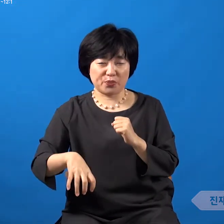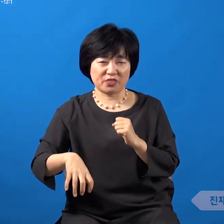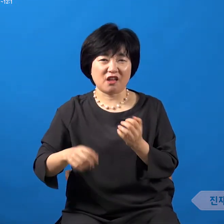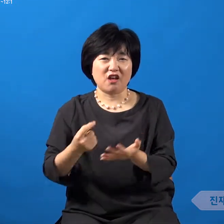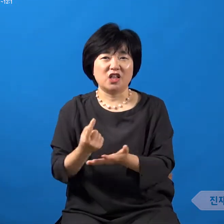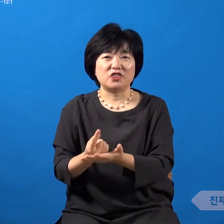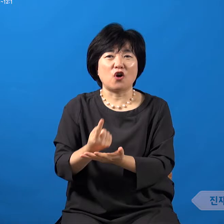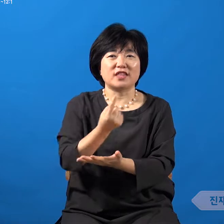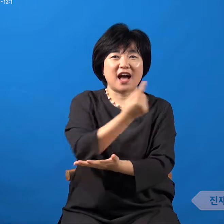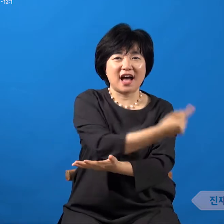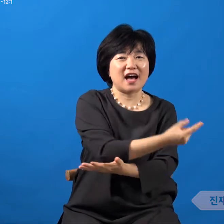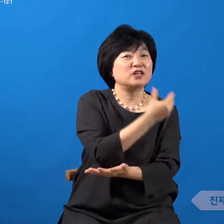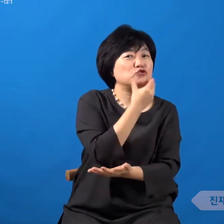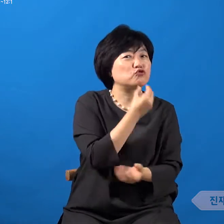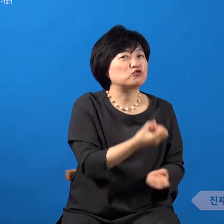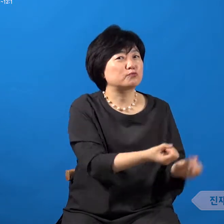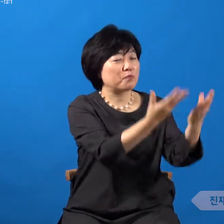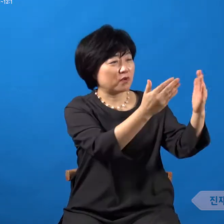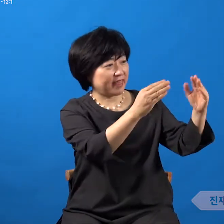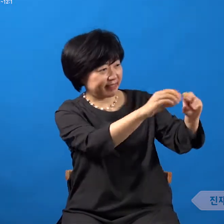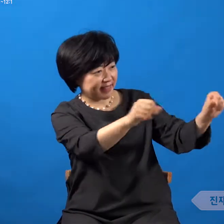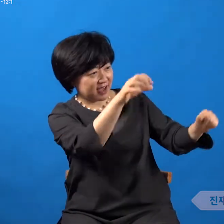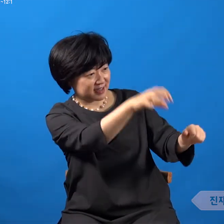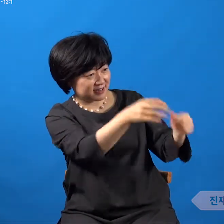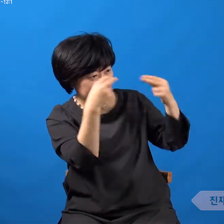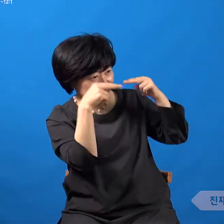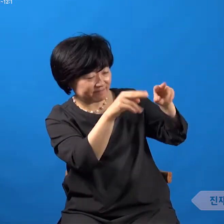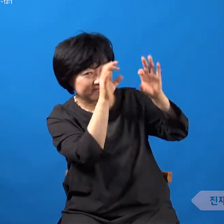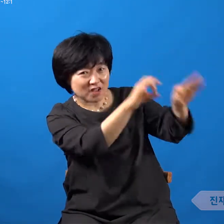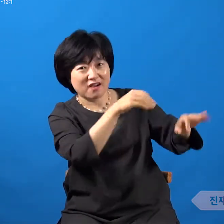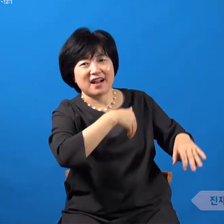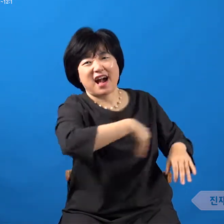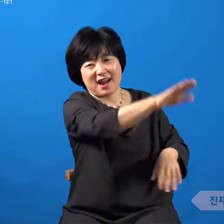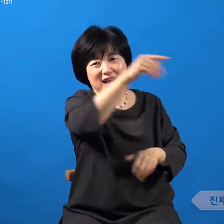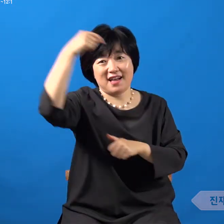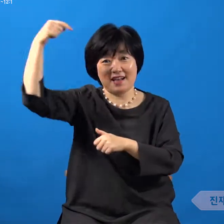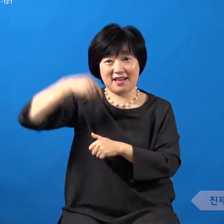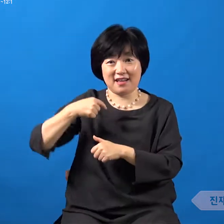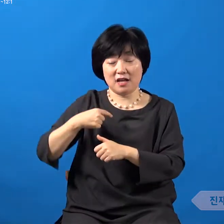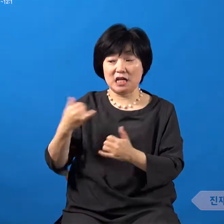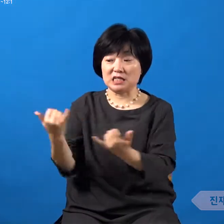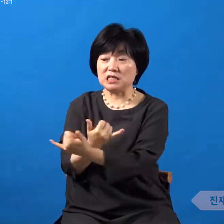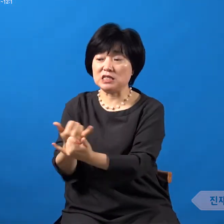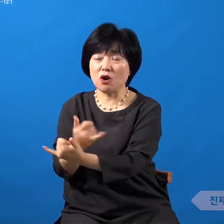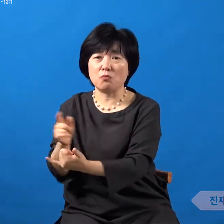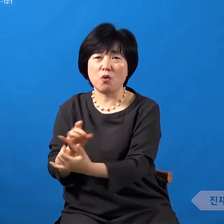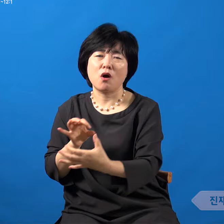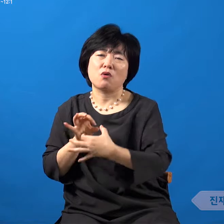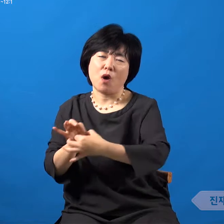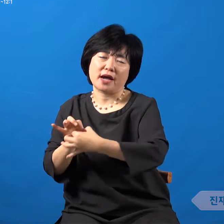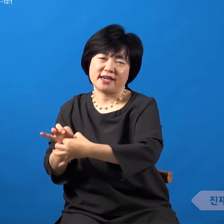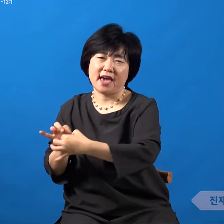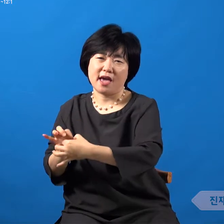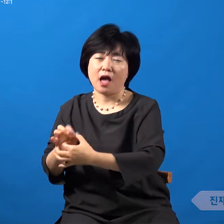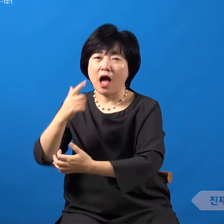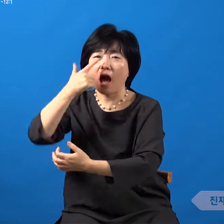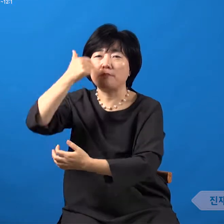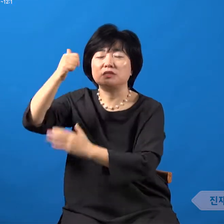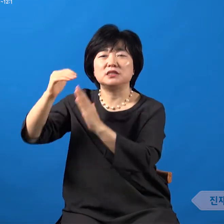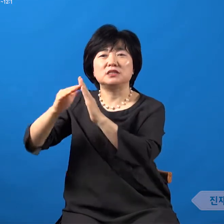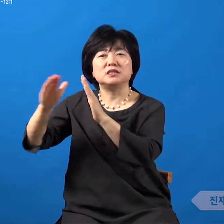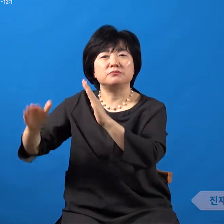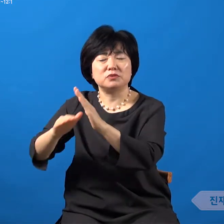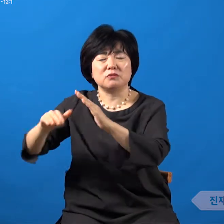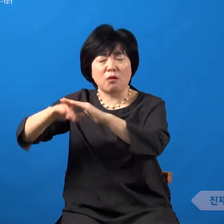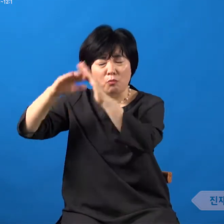곳을 떠나 축복의 땅으로 가라는 말입니다. 친척은 우리의 관계를 이야기합니다. 아버지의 집은